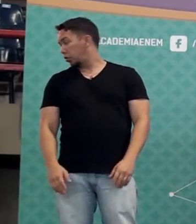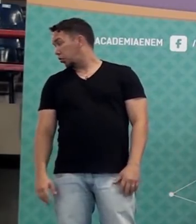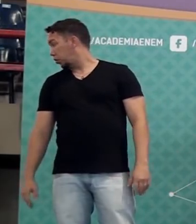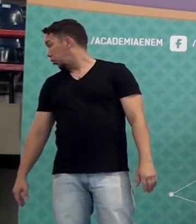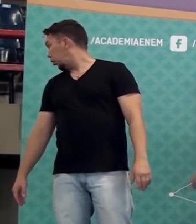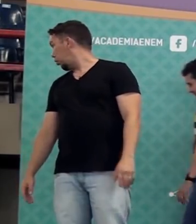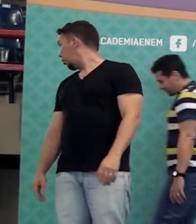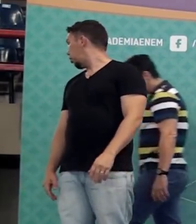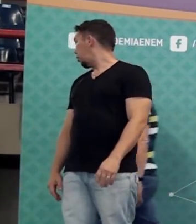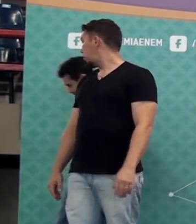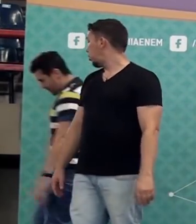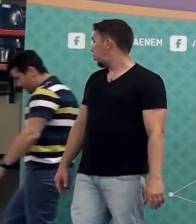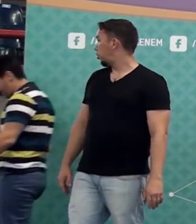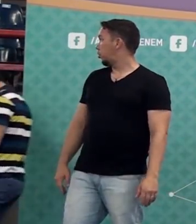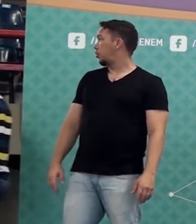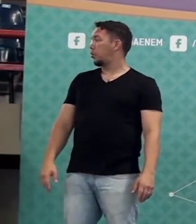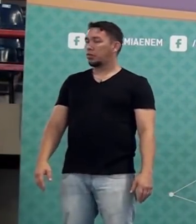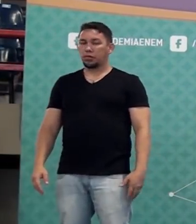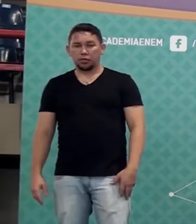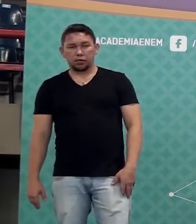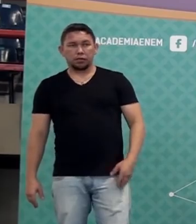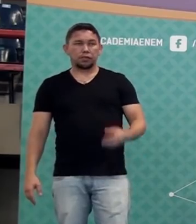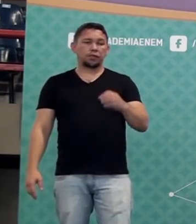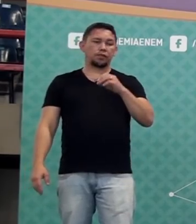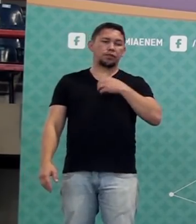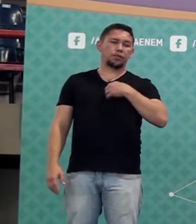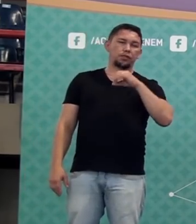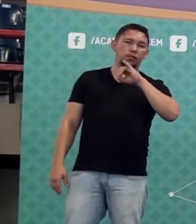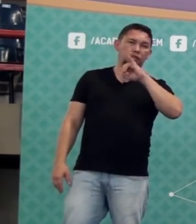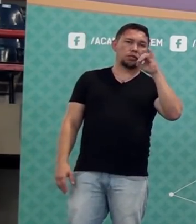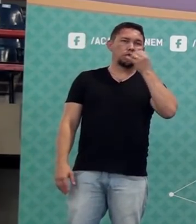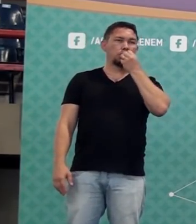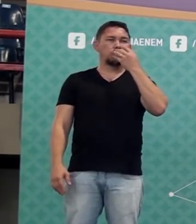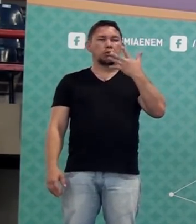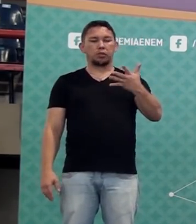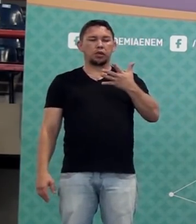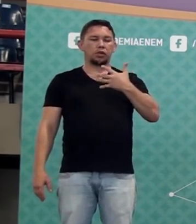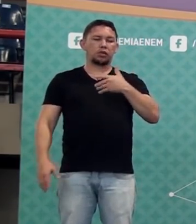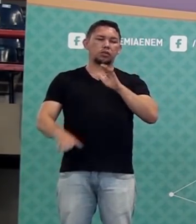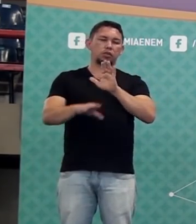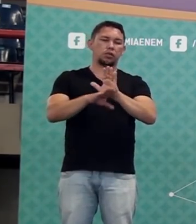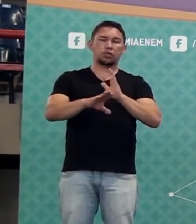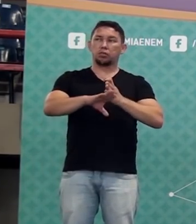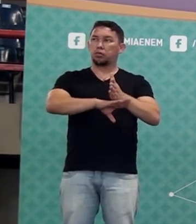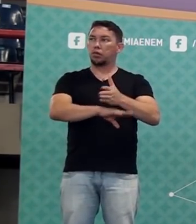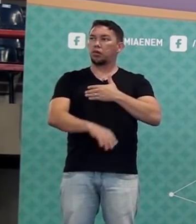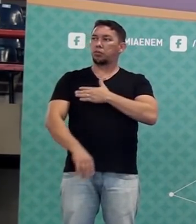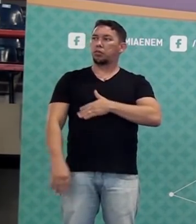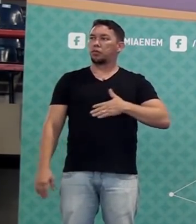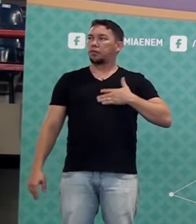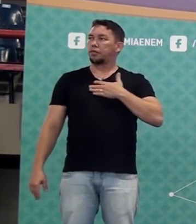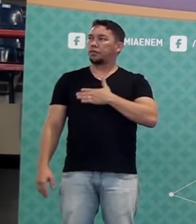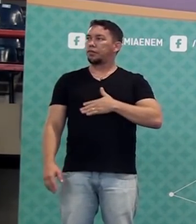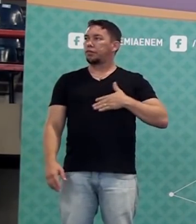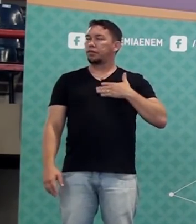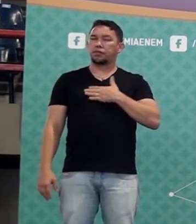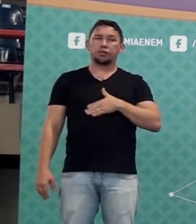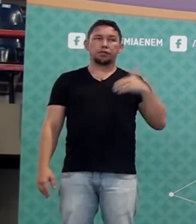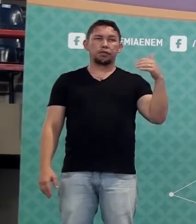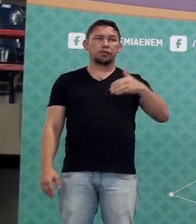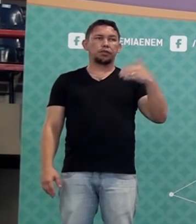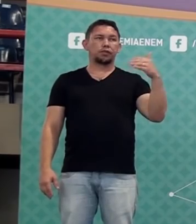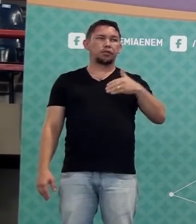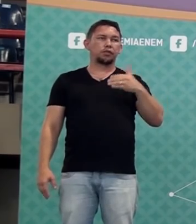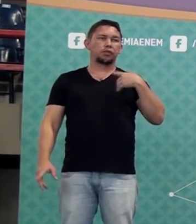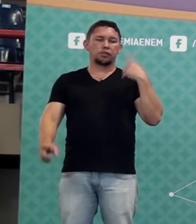Gente, oi, boa tarde. Deixa eu falar da minha alegria, da minha felicidade de participar